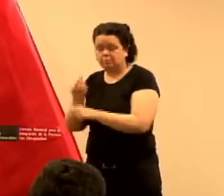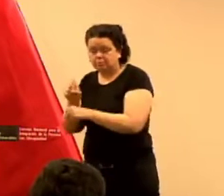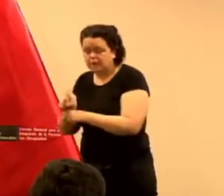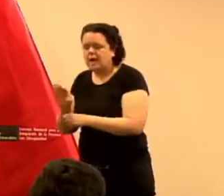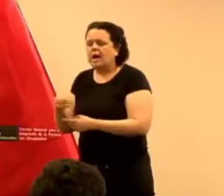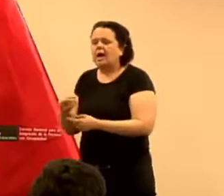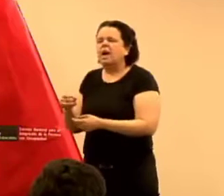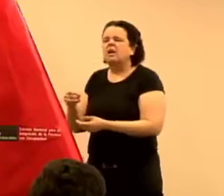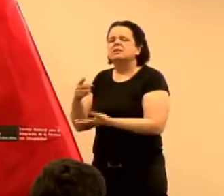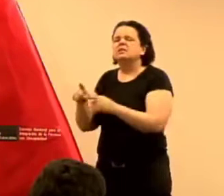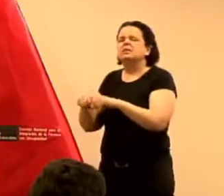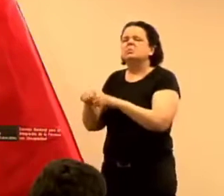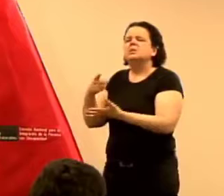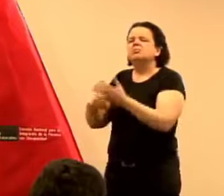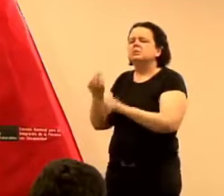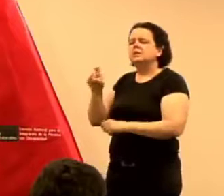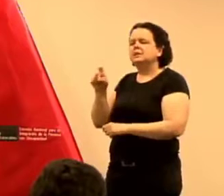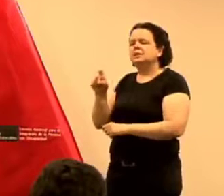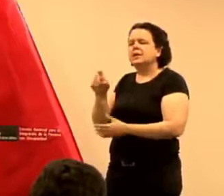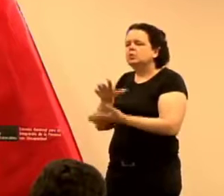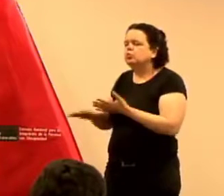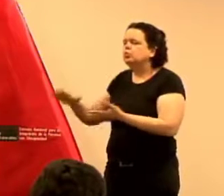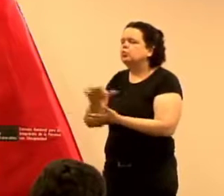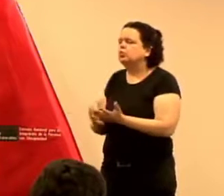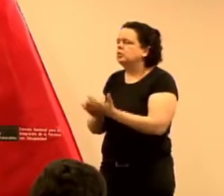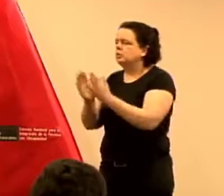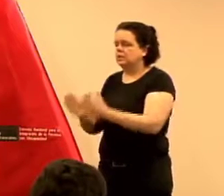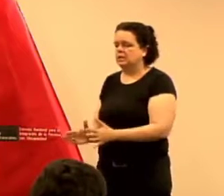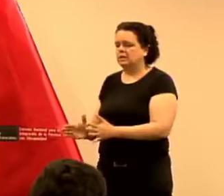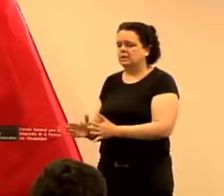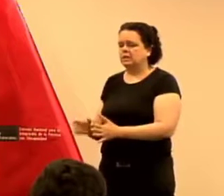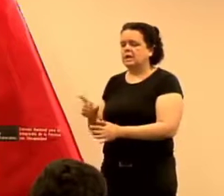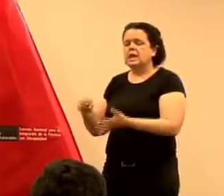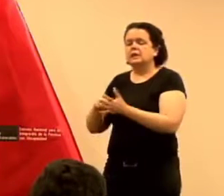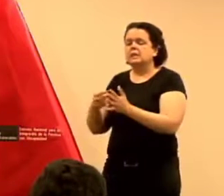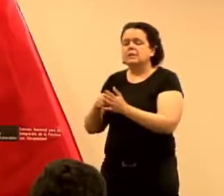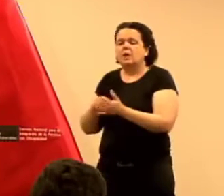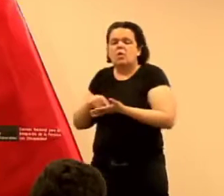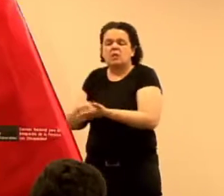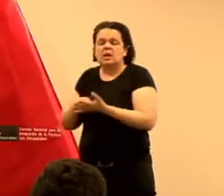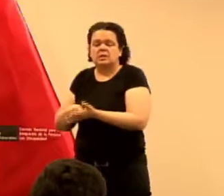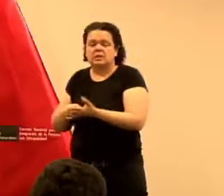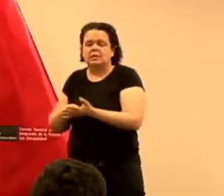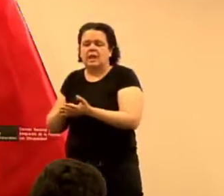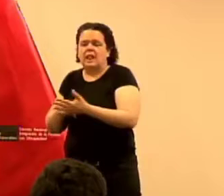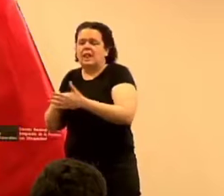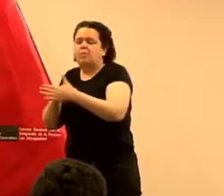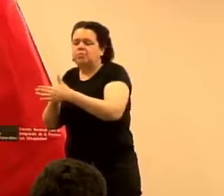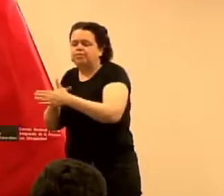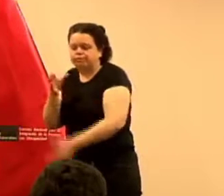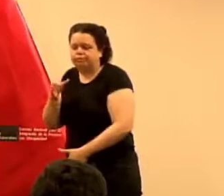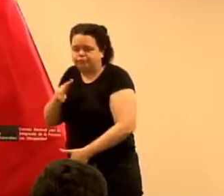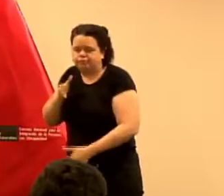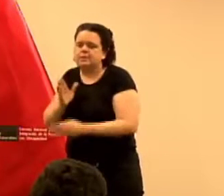las necesidades diferentes de todos los estudiantes y implica la obligación de eliminar las barreras a la